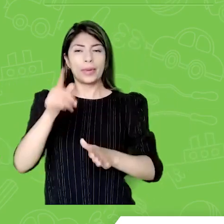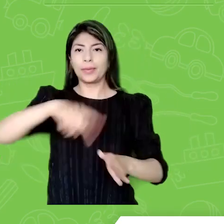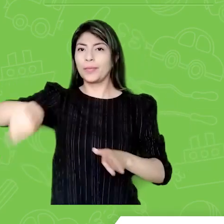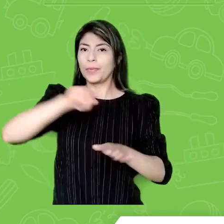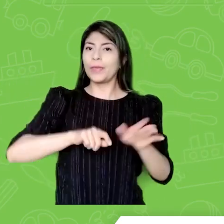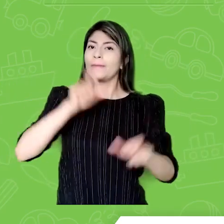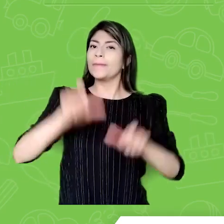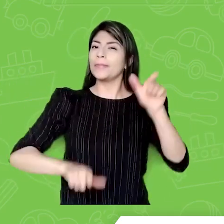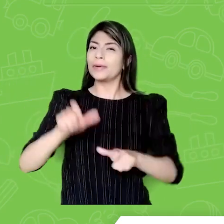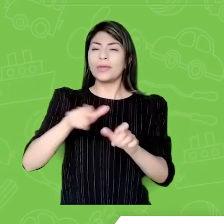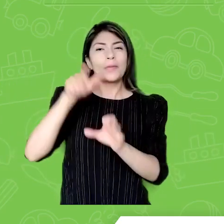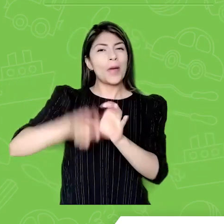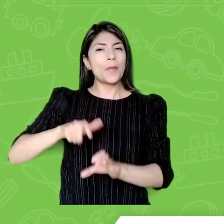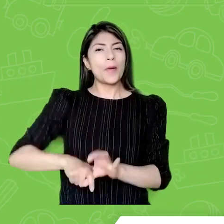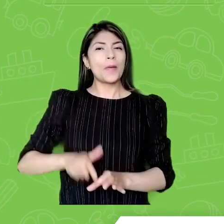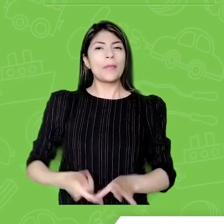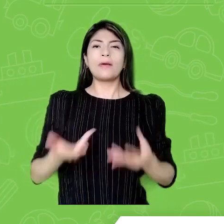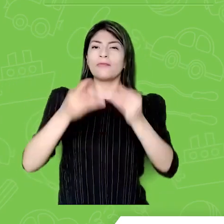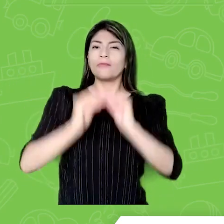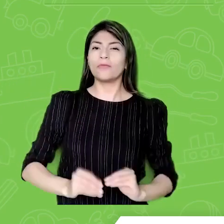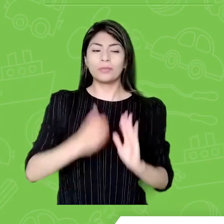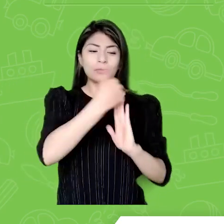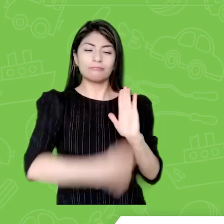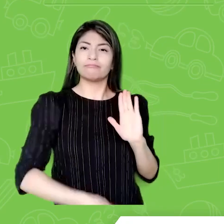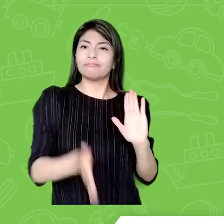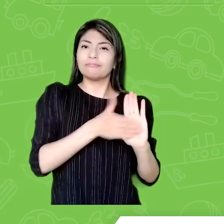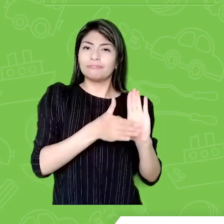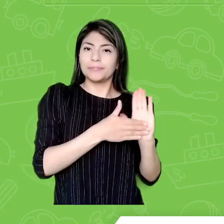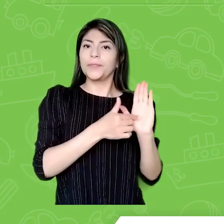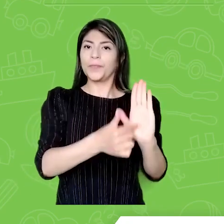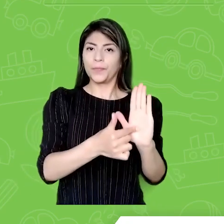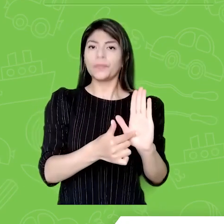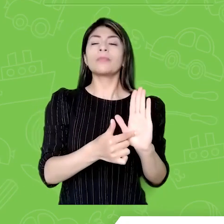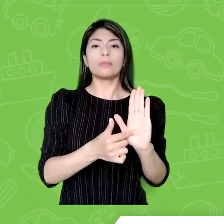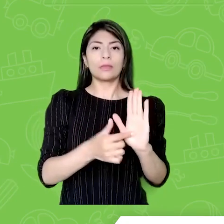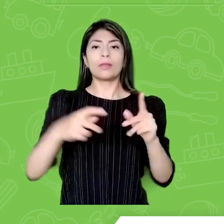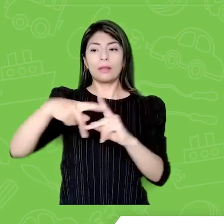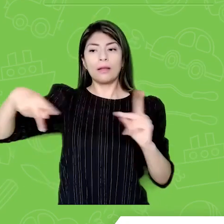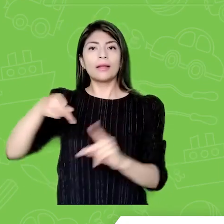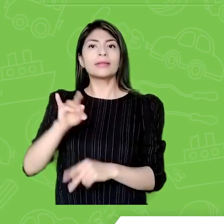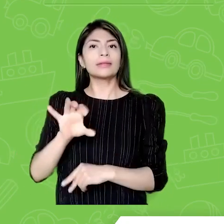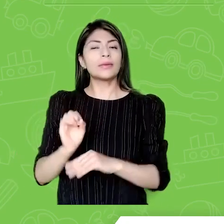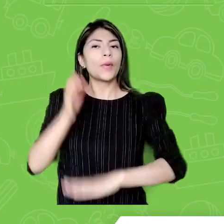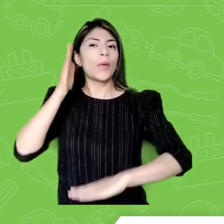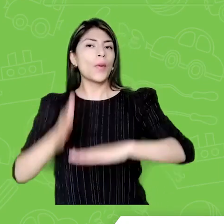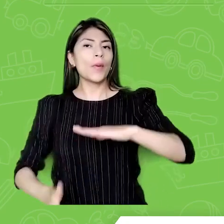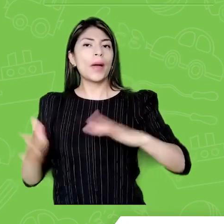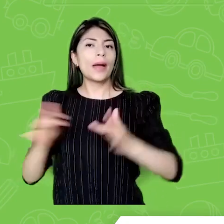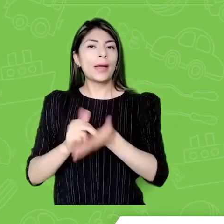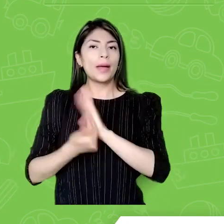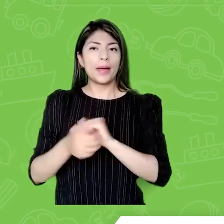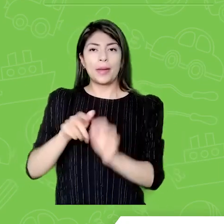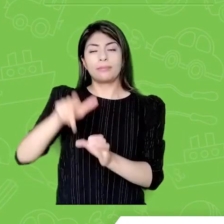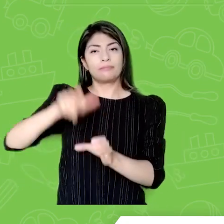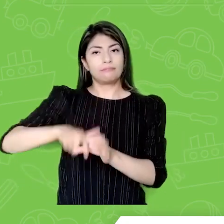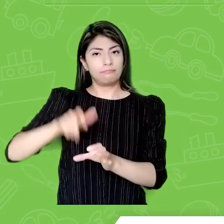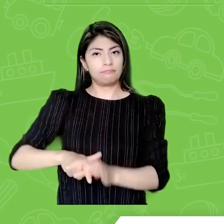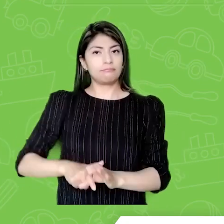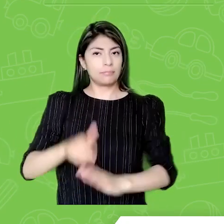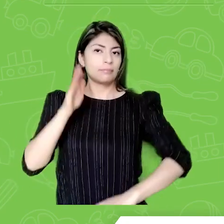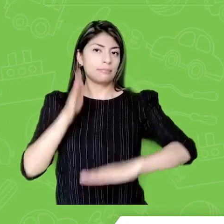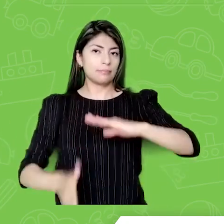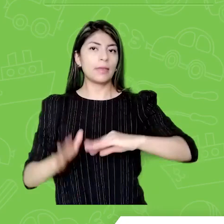a los aspirantes inscritos con base en la documentación que registraron en SIMO hasta la fecha del cierre de la etapa de